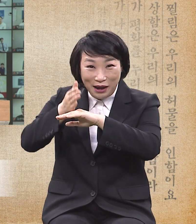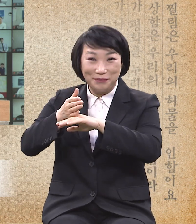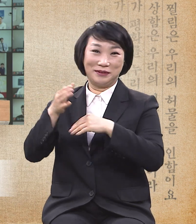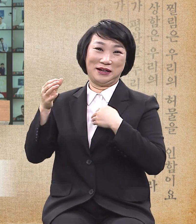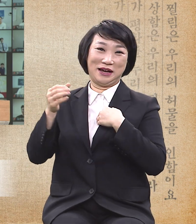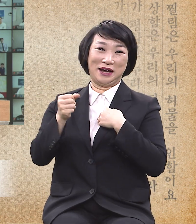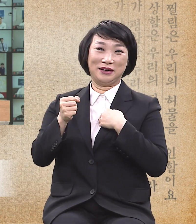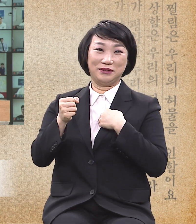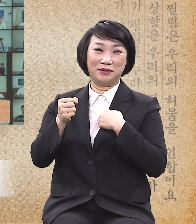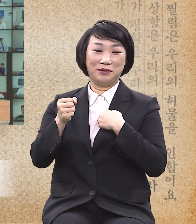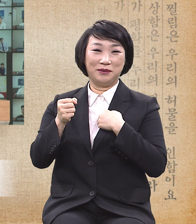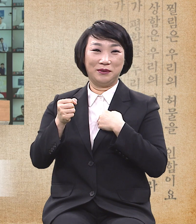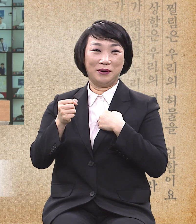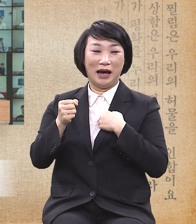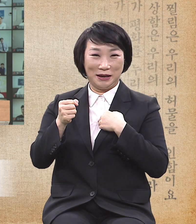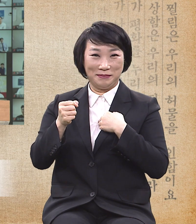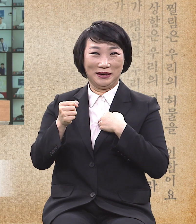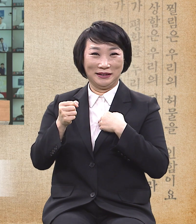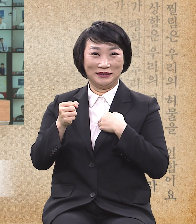감사하여,